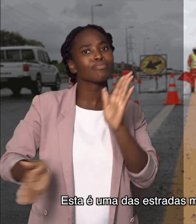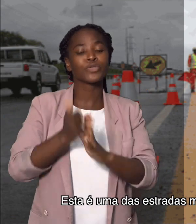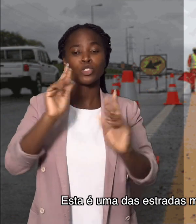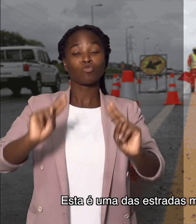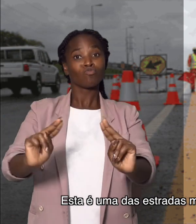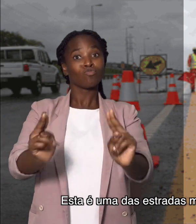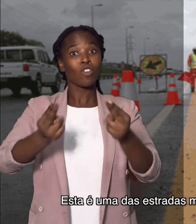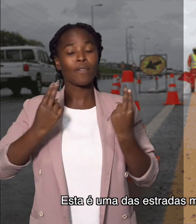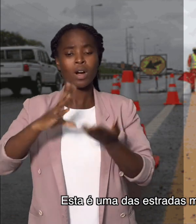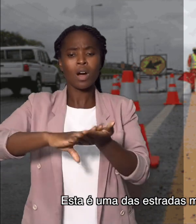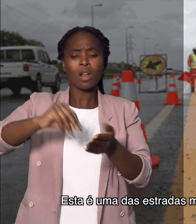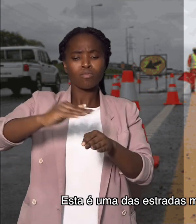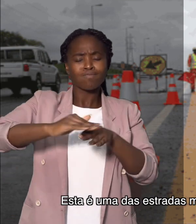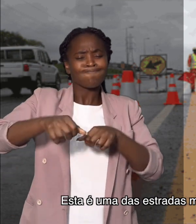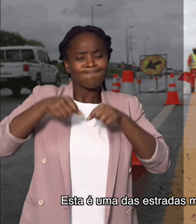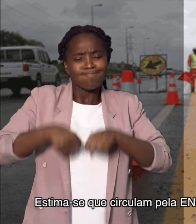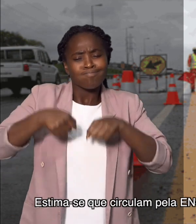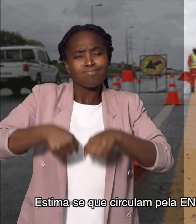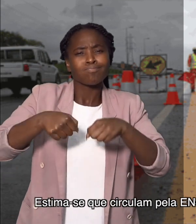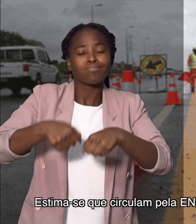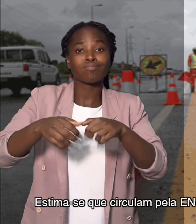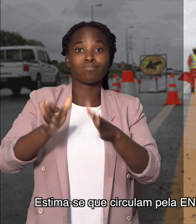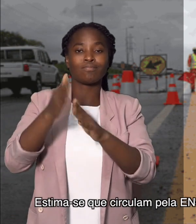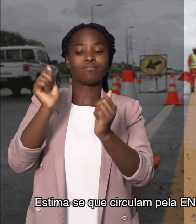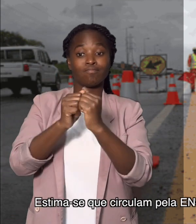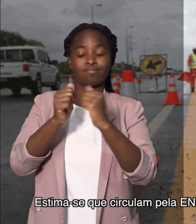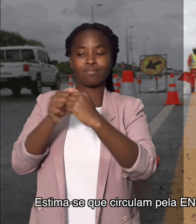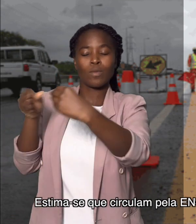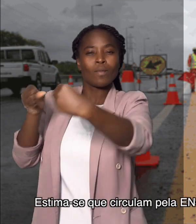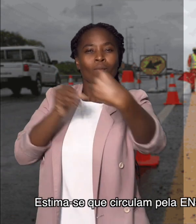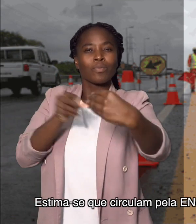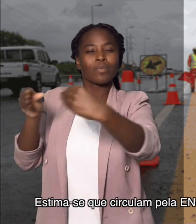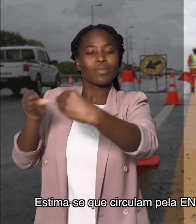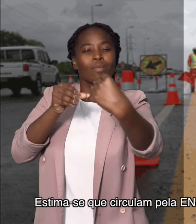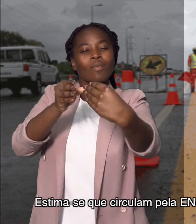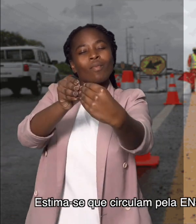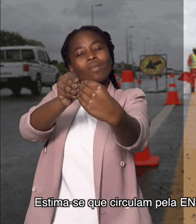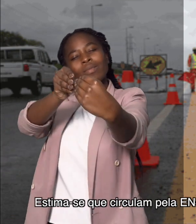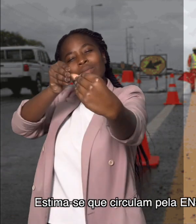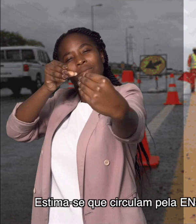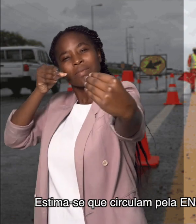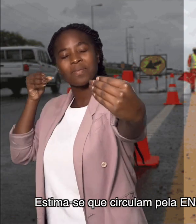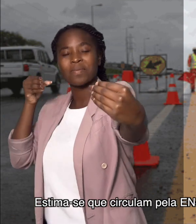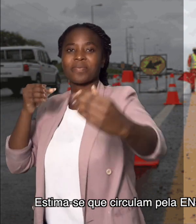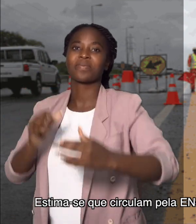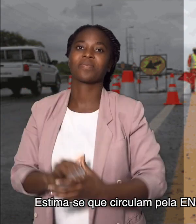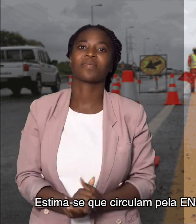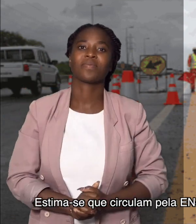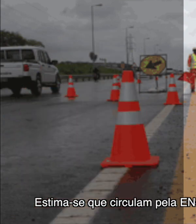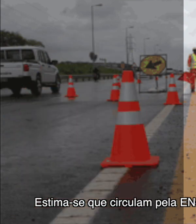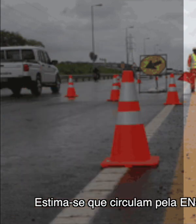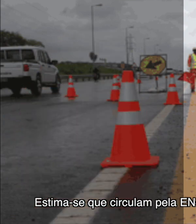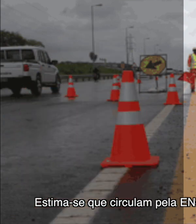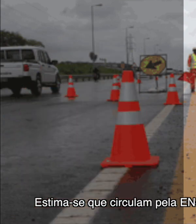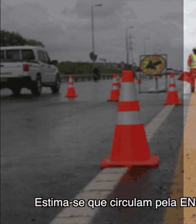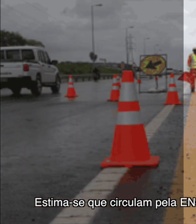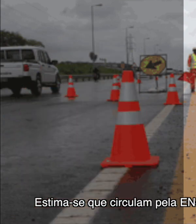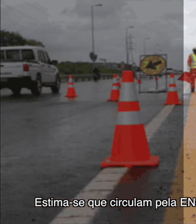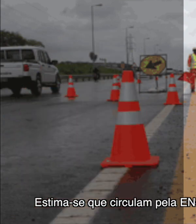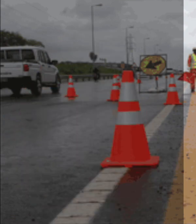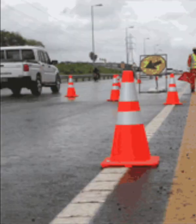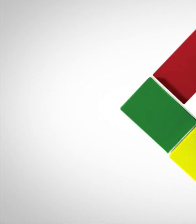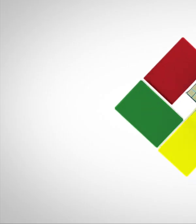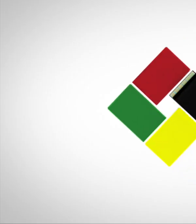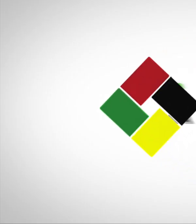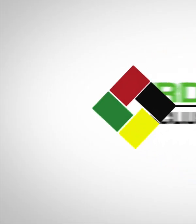é uma das estradas mais movimentadas do país. Estima-se que circulam pela N4 cerca de 55 mil carros por dia.